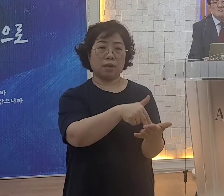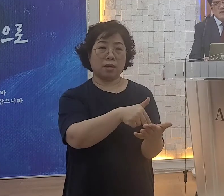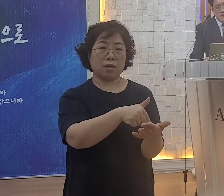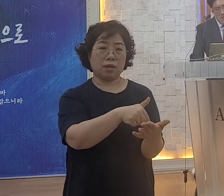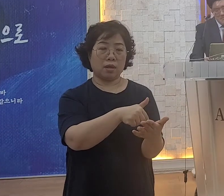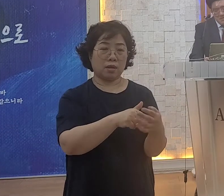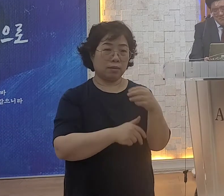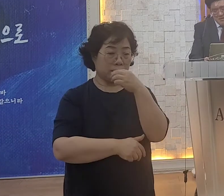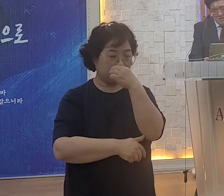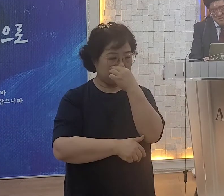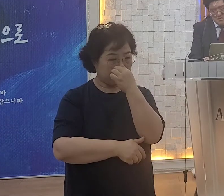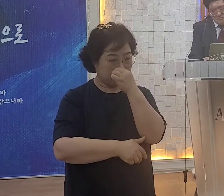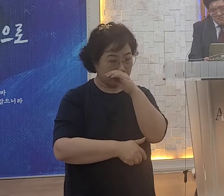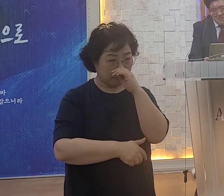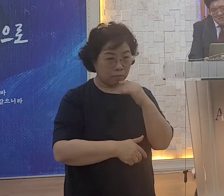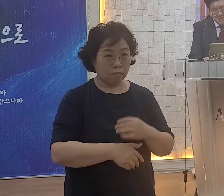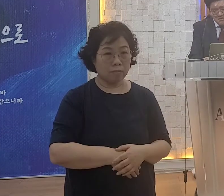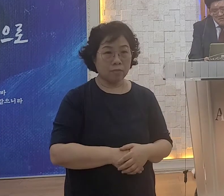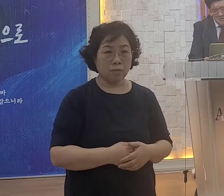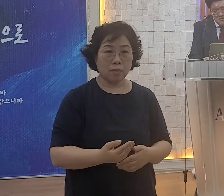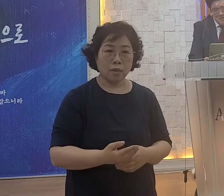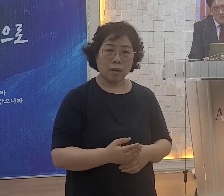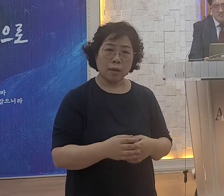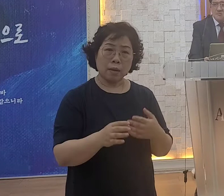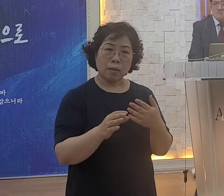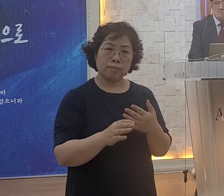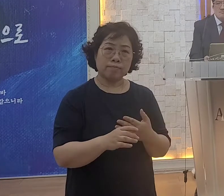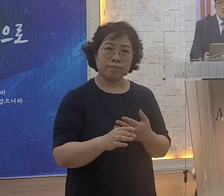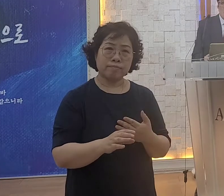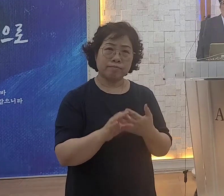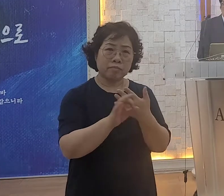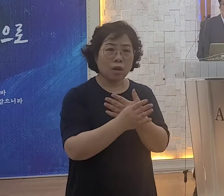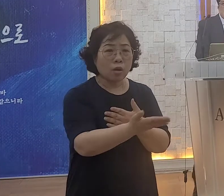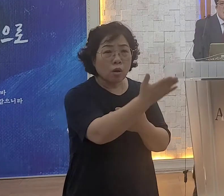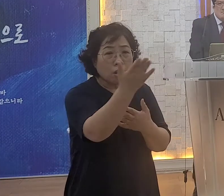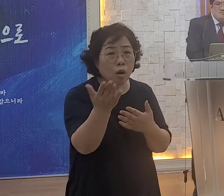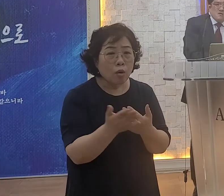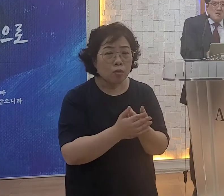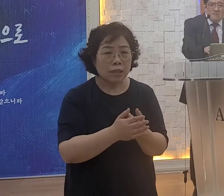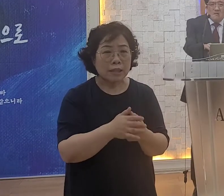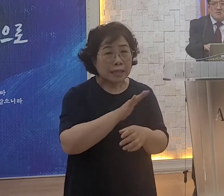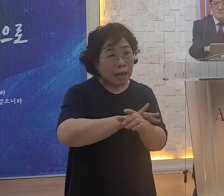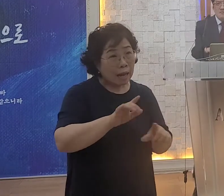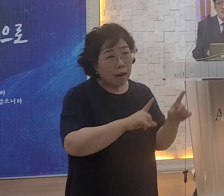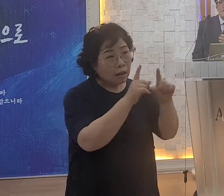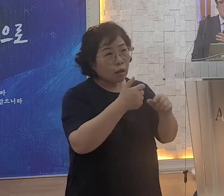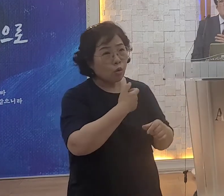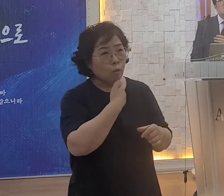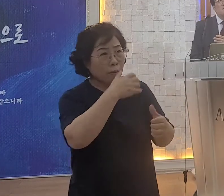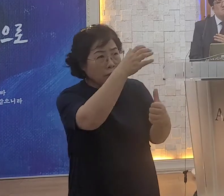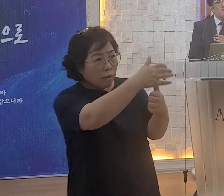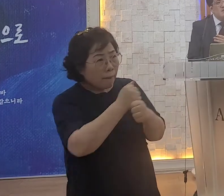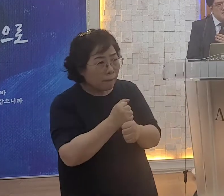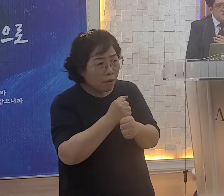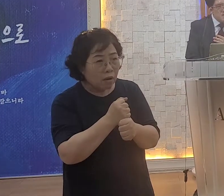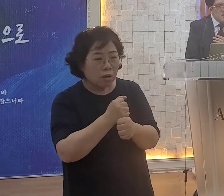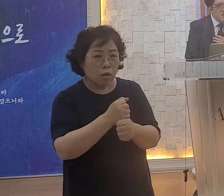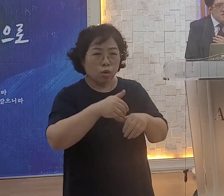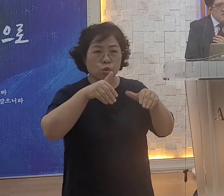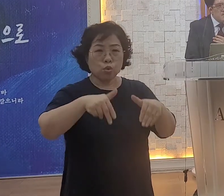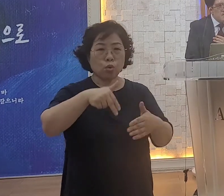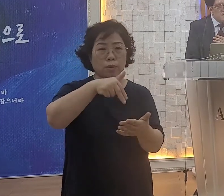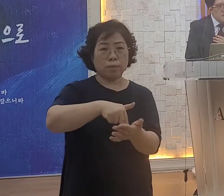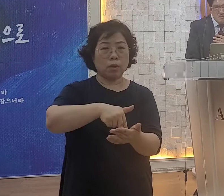것을 우리가 잘 압니다. 만약에 여러분이 이런 형편, 잘 살고 있다가 갑자기 로마에 잡혀가가지고 내가 노예가